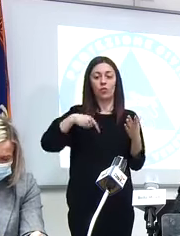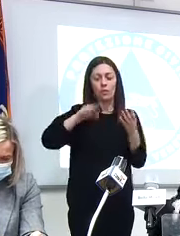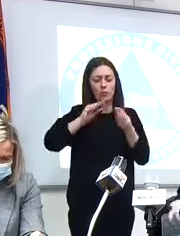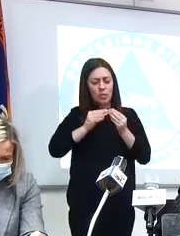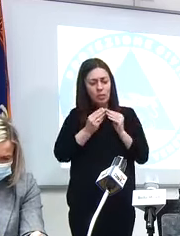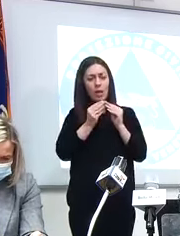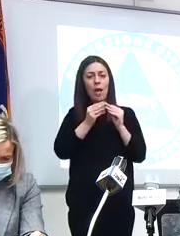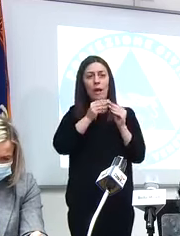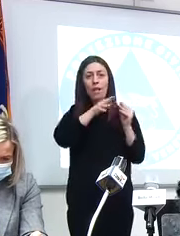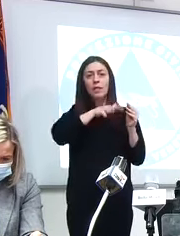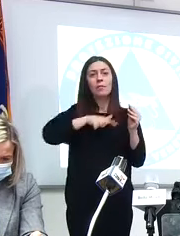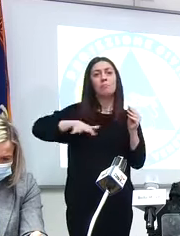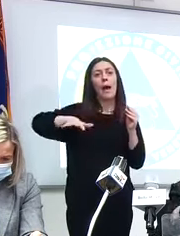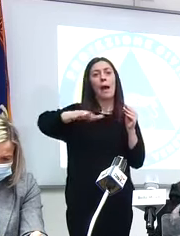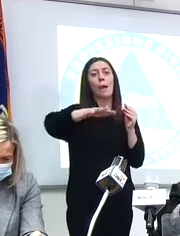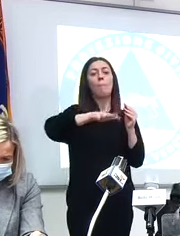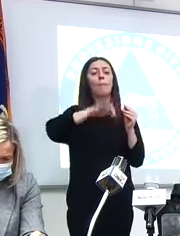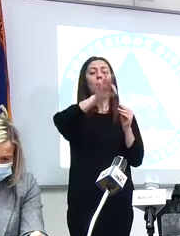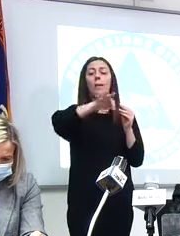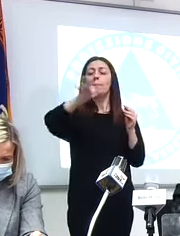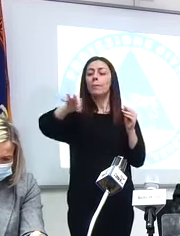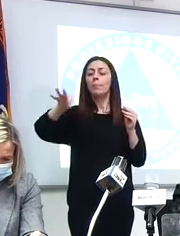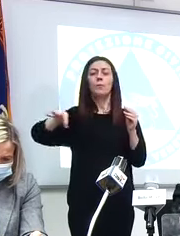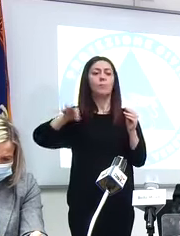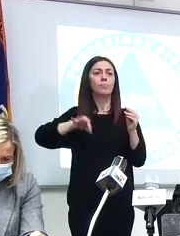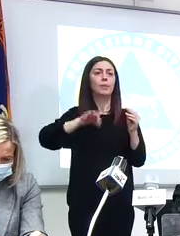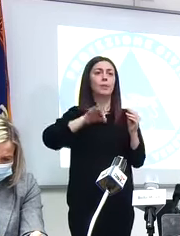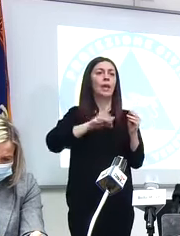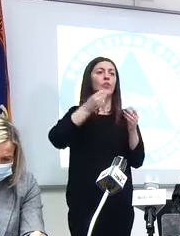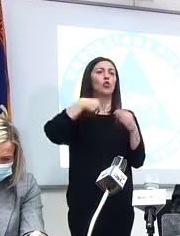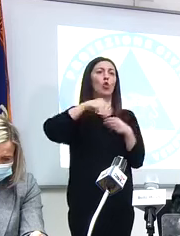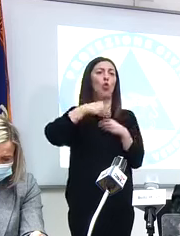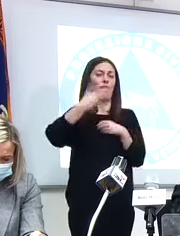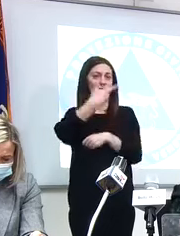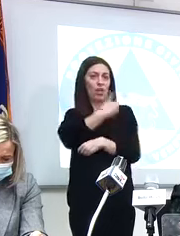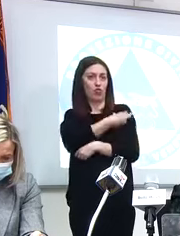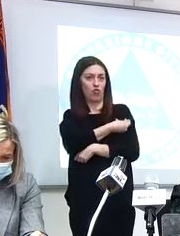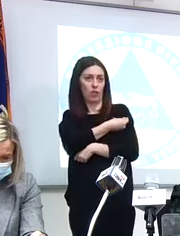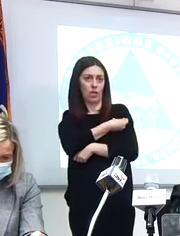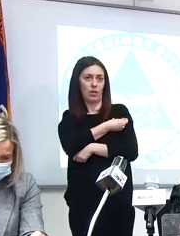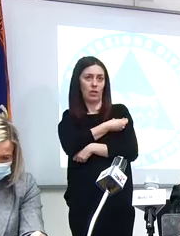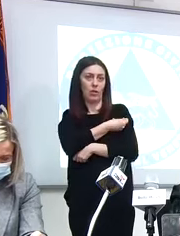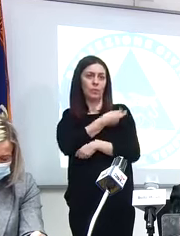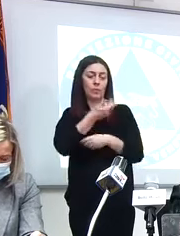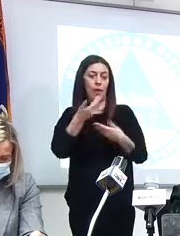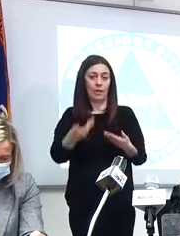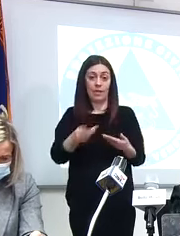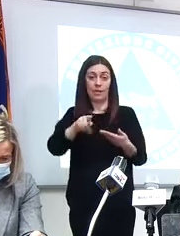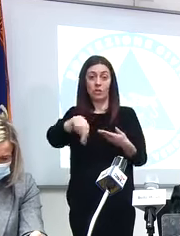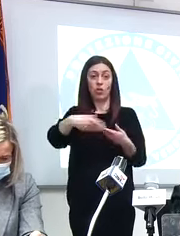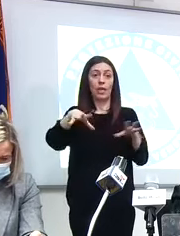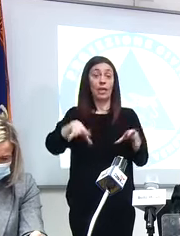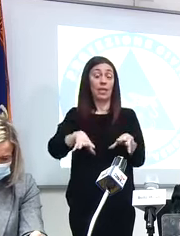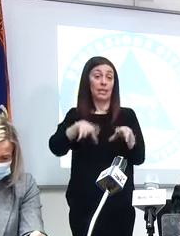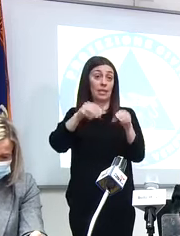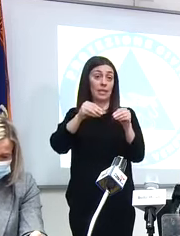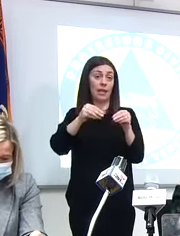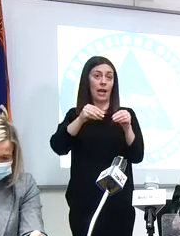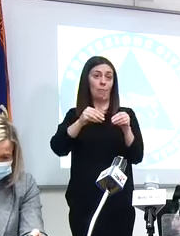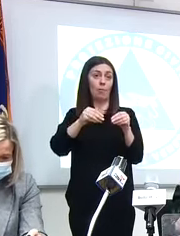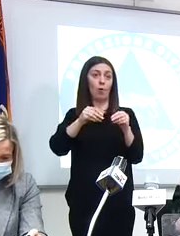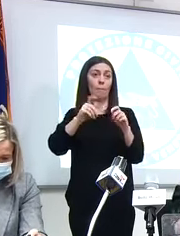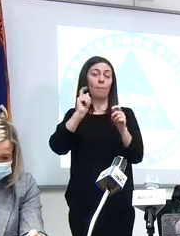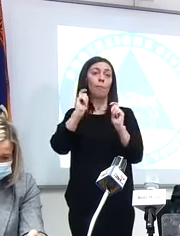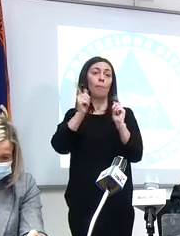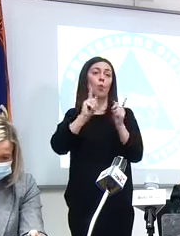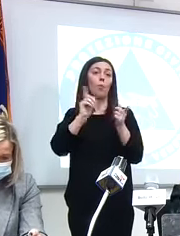i punti che per queste prime, diciamo, questo avvio di chiamata della popolazione generale sono